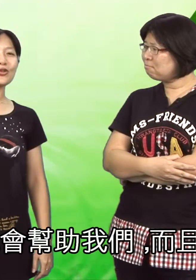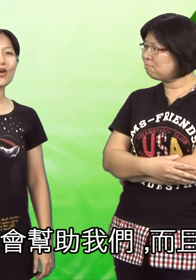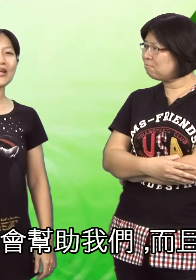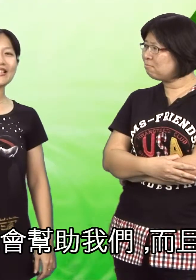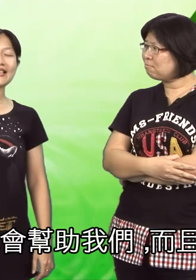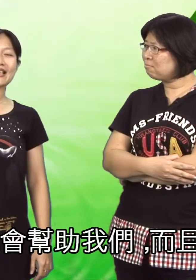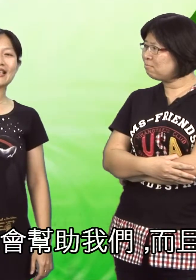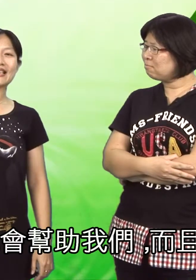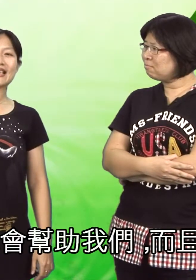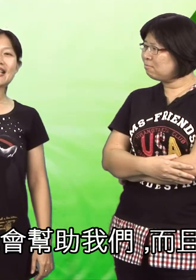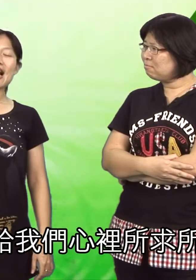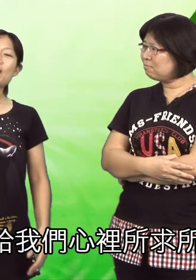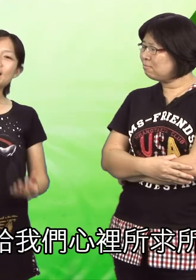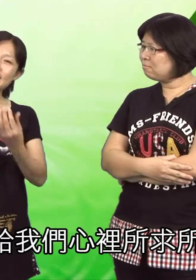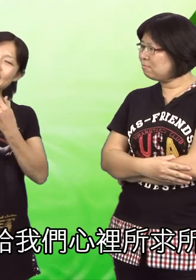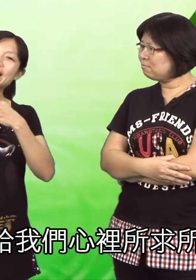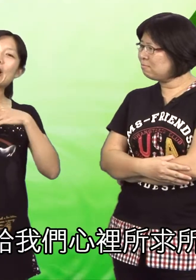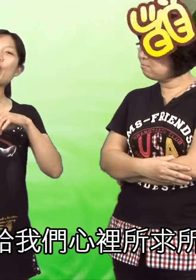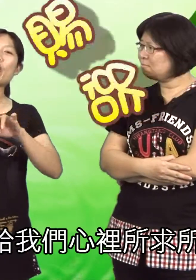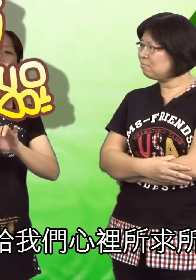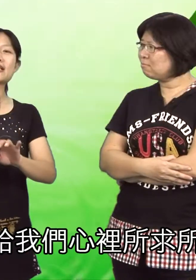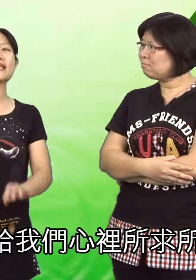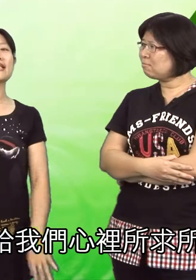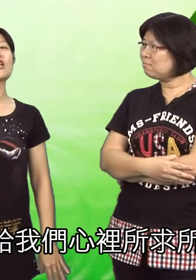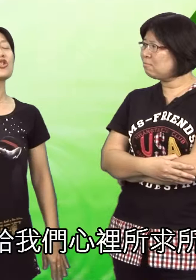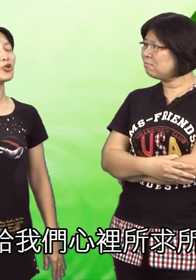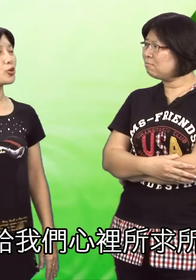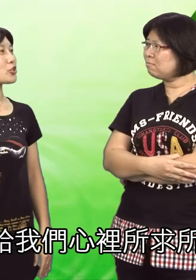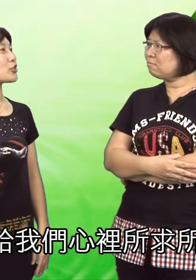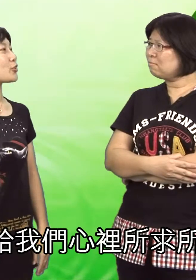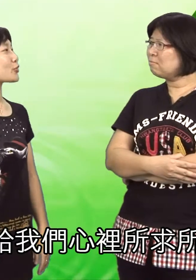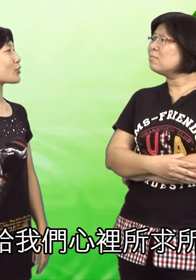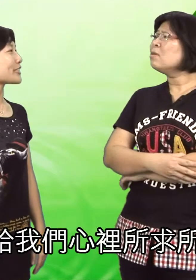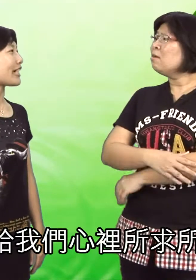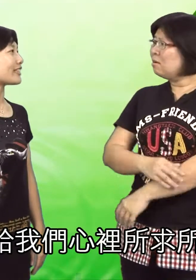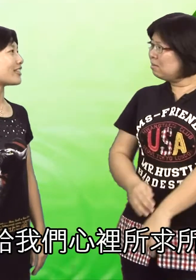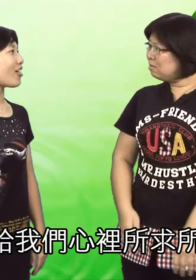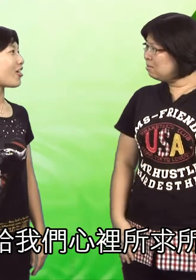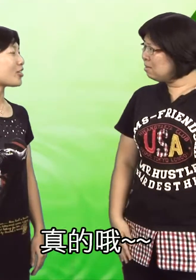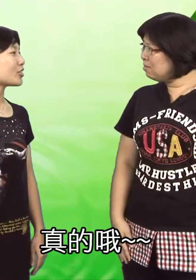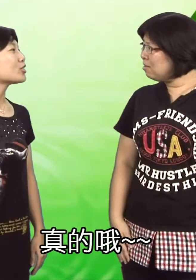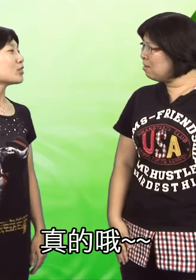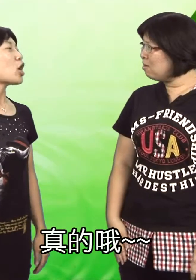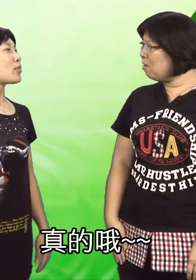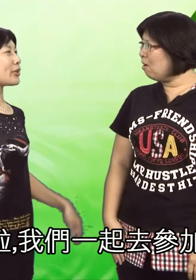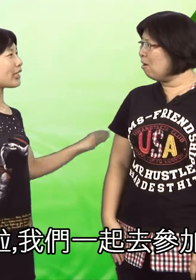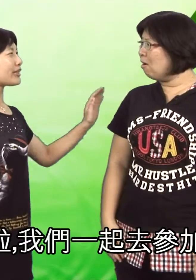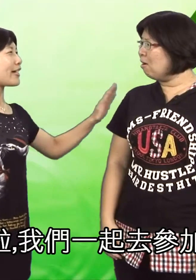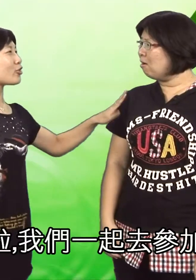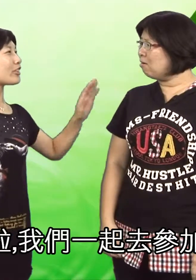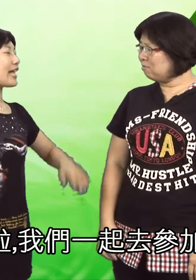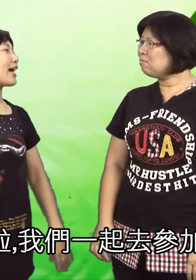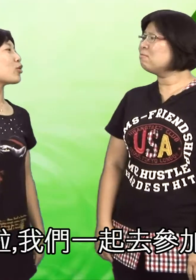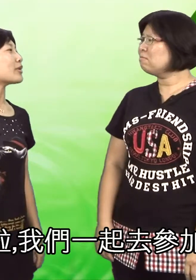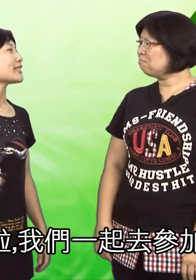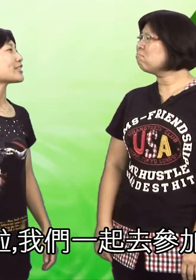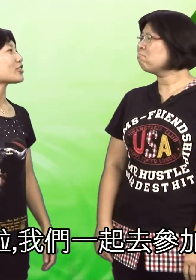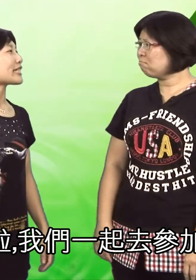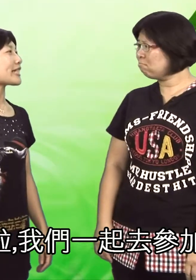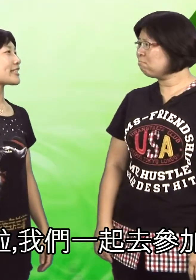我们，而且呢他会赐给我们心里所求所想的哦。 真的， 不要难过啦，我们一起去参加小